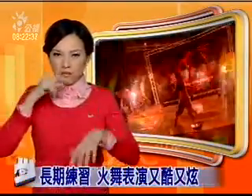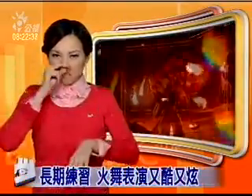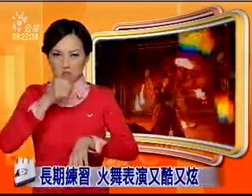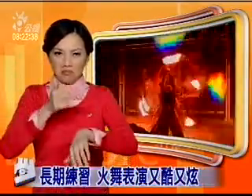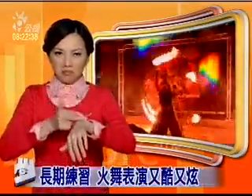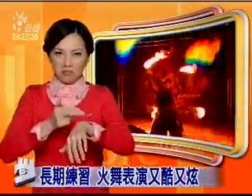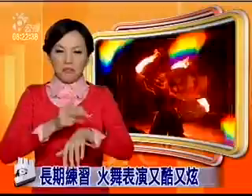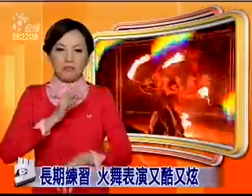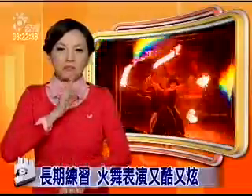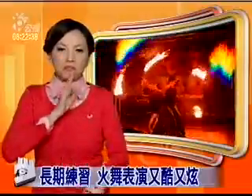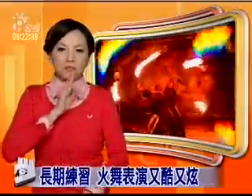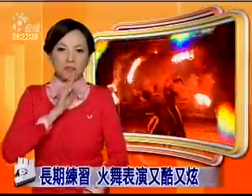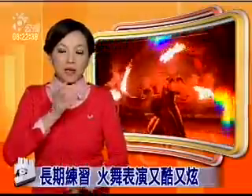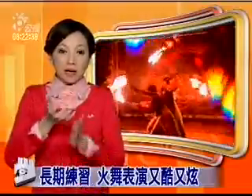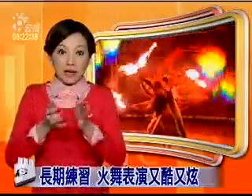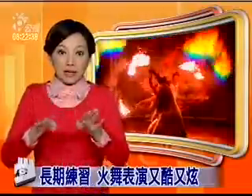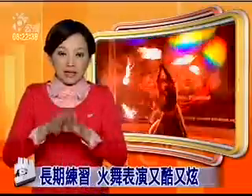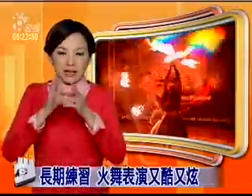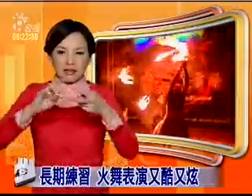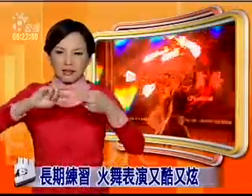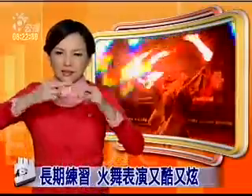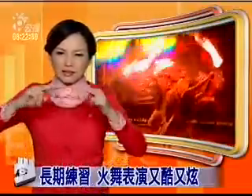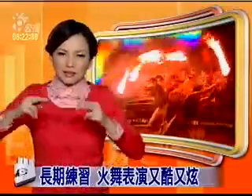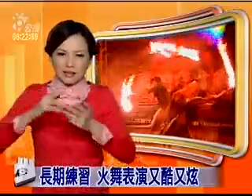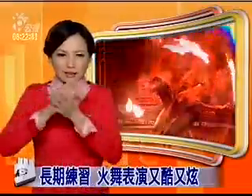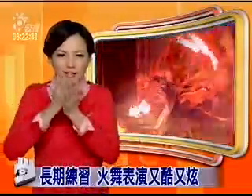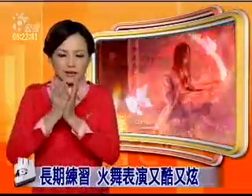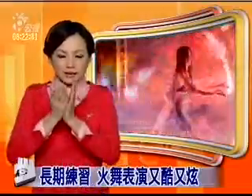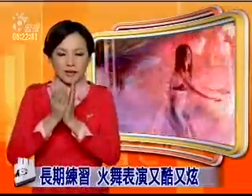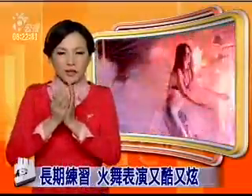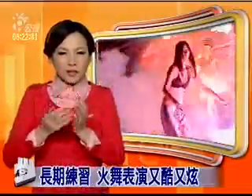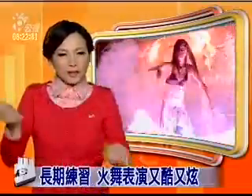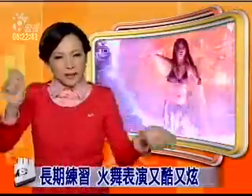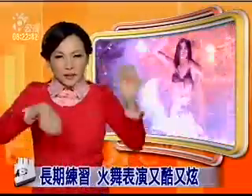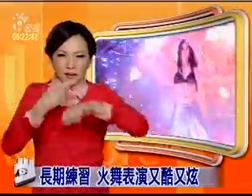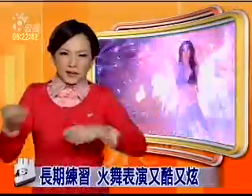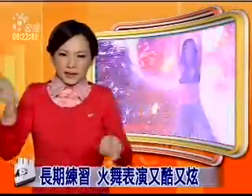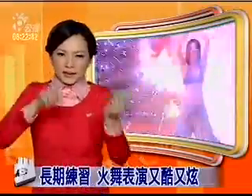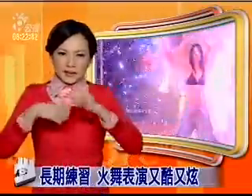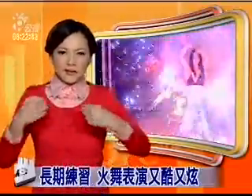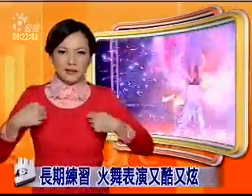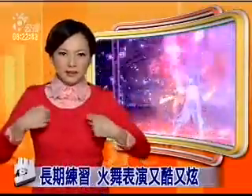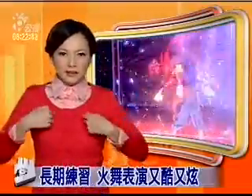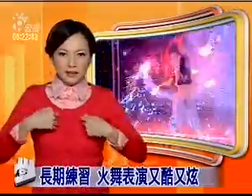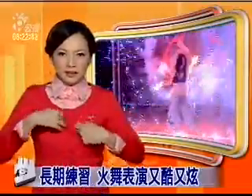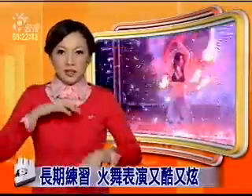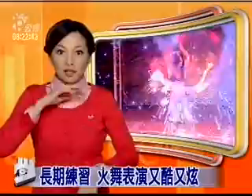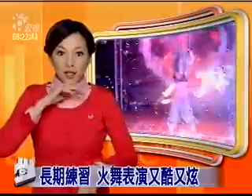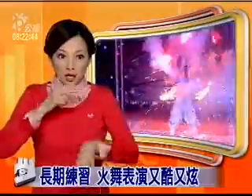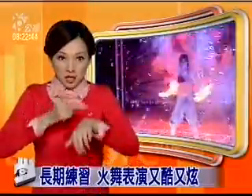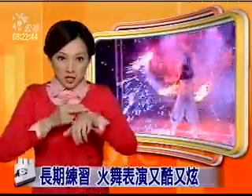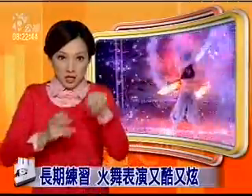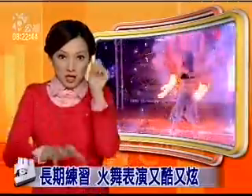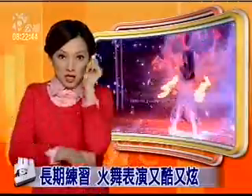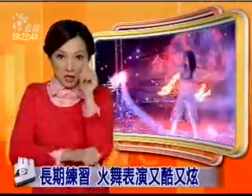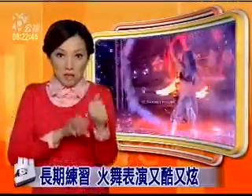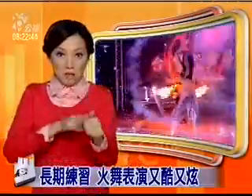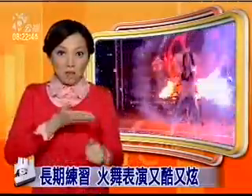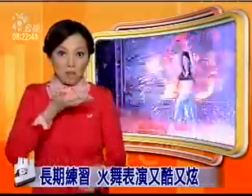算是特技的一种，初期练习的时候是拿道具，而等到技术纯熟之后，才能够拿实际